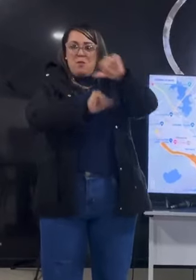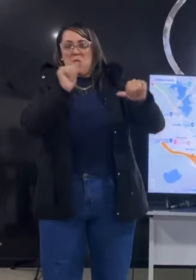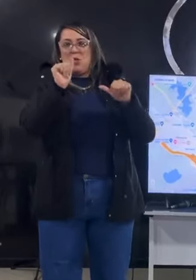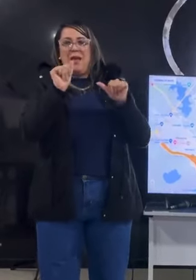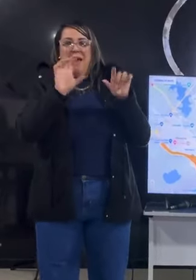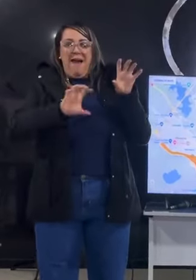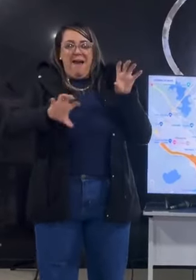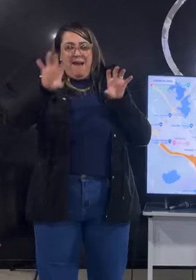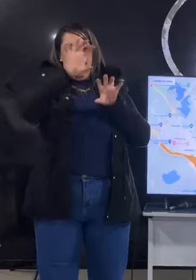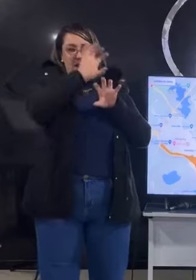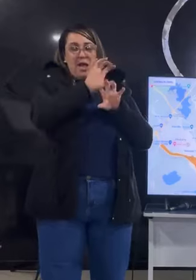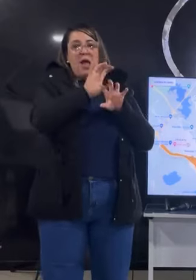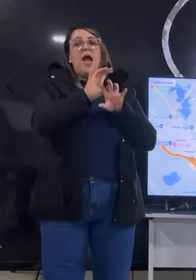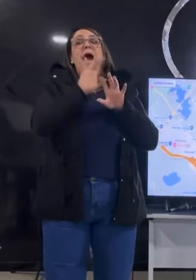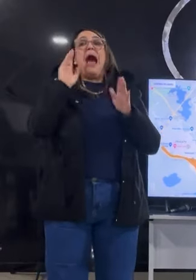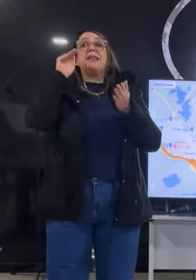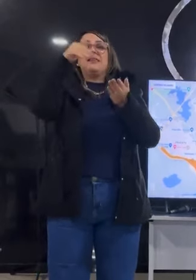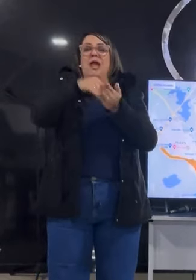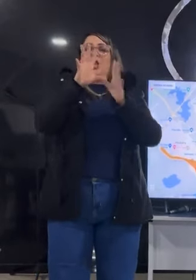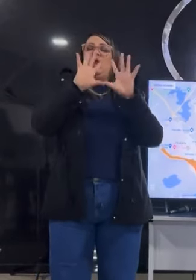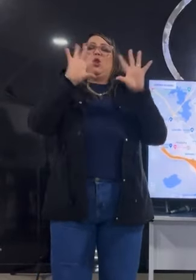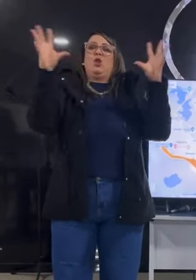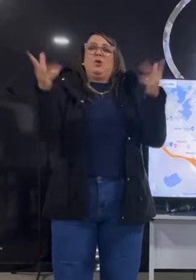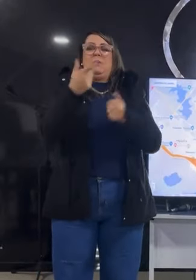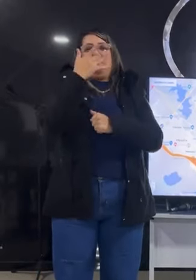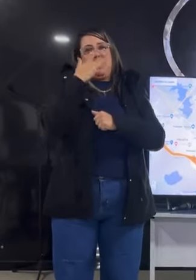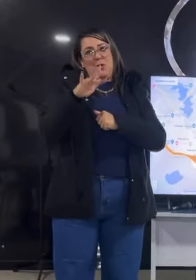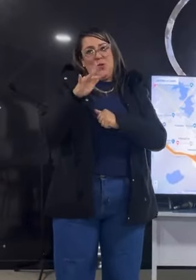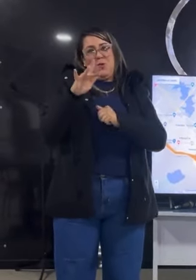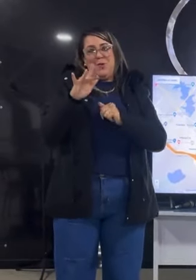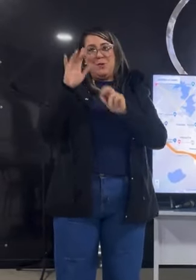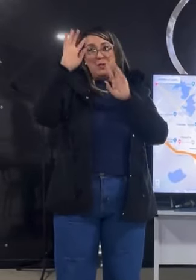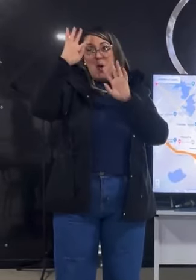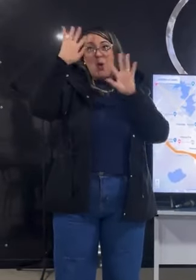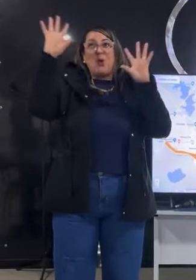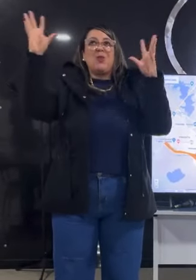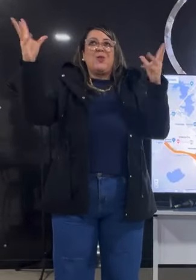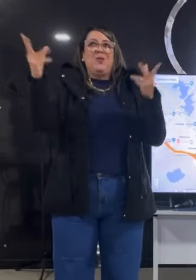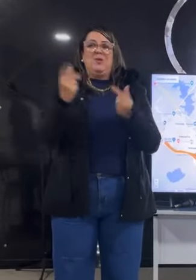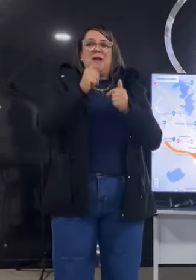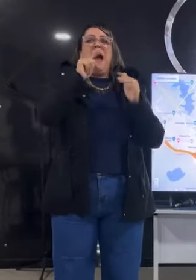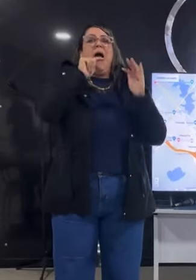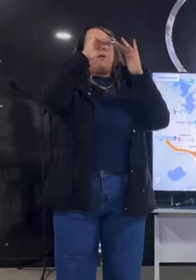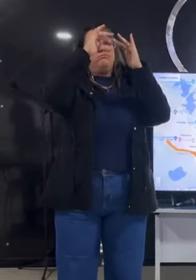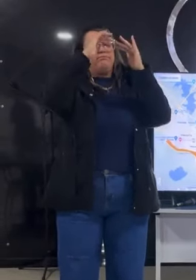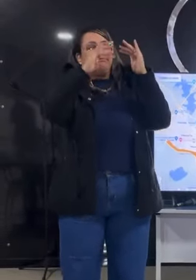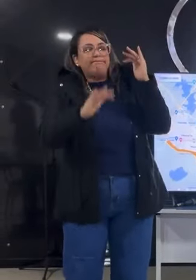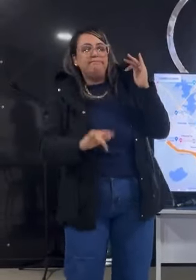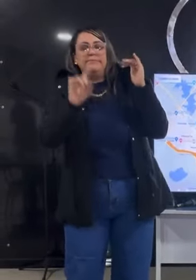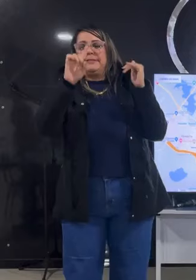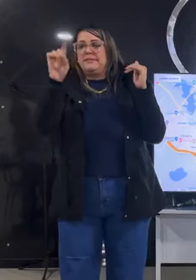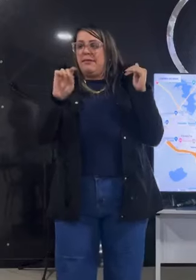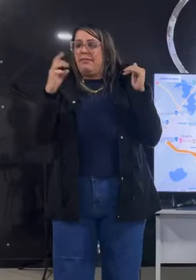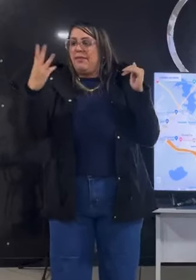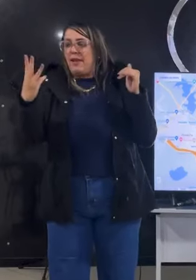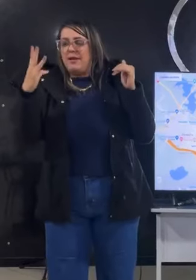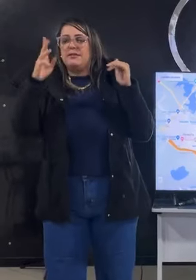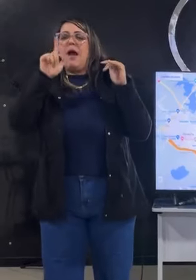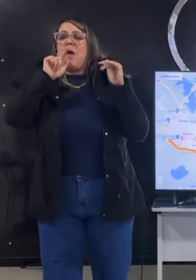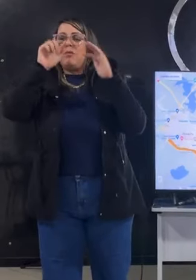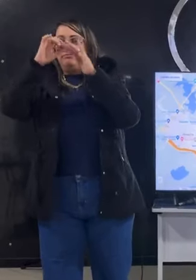branquinho né gente que é o sonho de todos nós que ele fique todo branquinho que as águas do Laranjal das E3 baixe que as